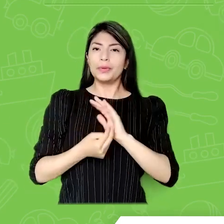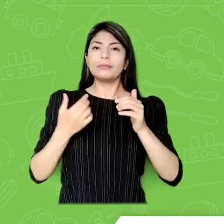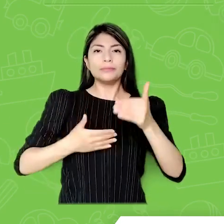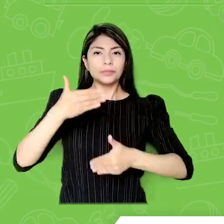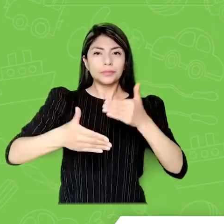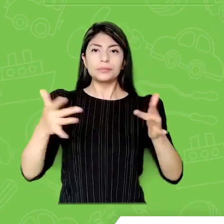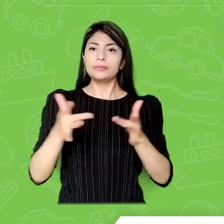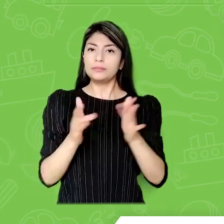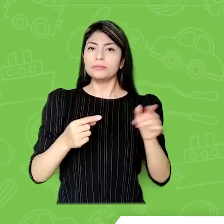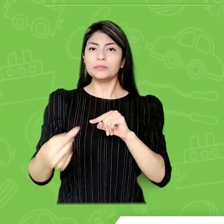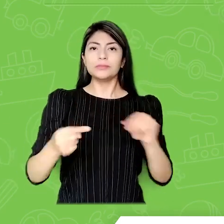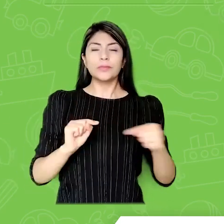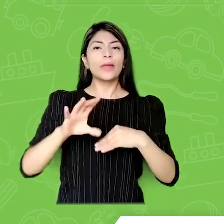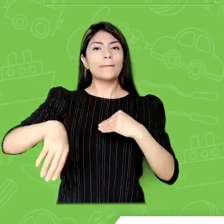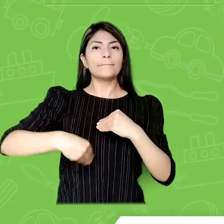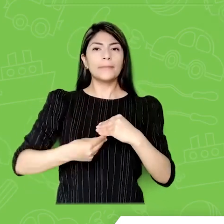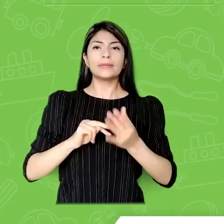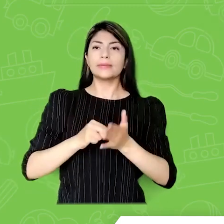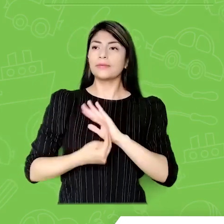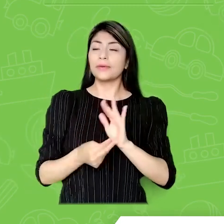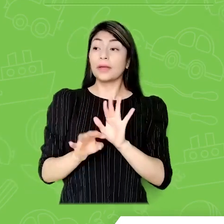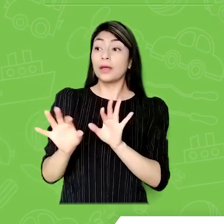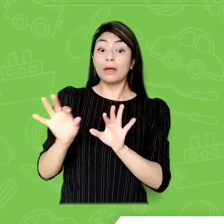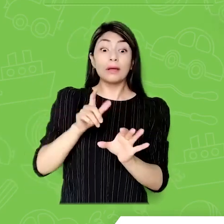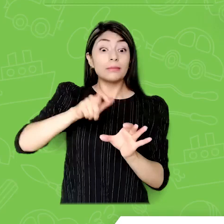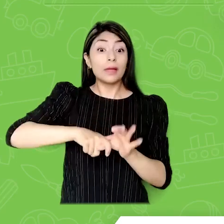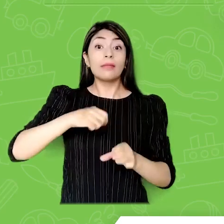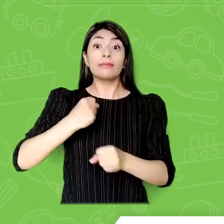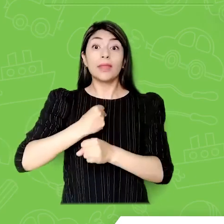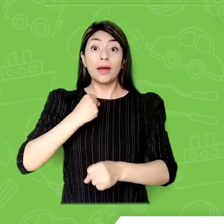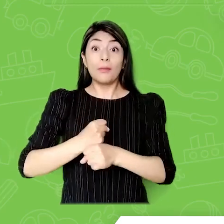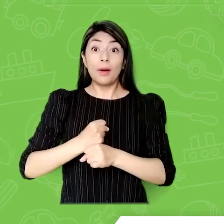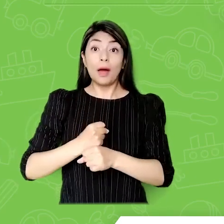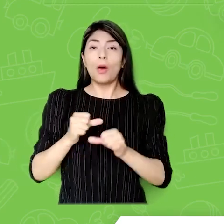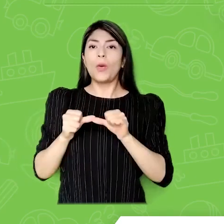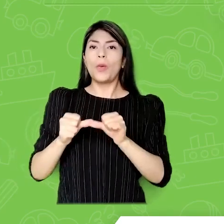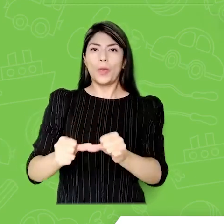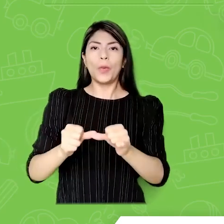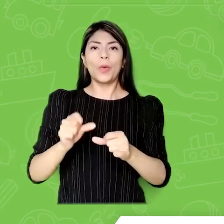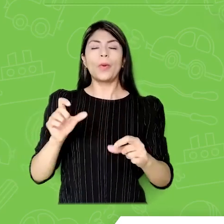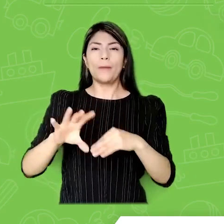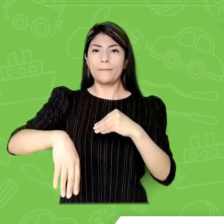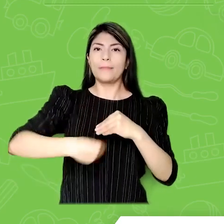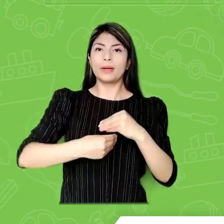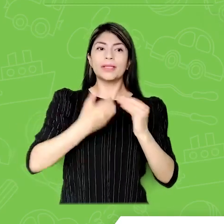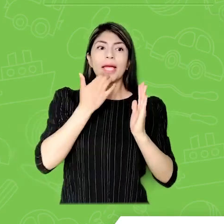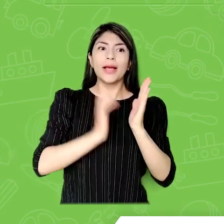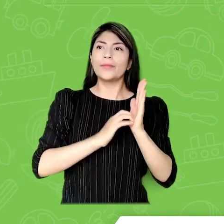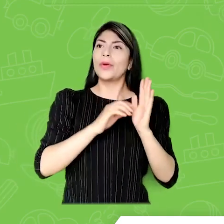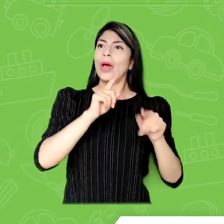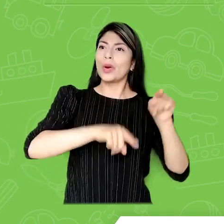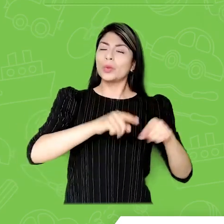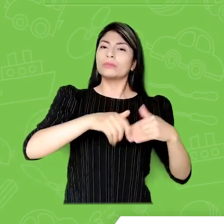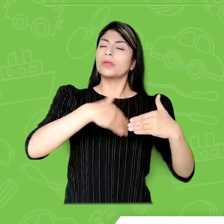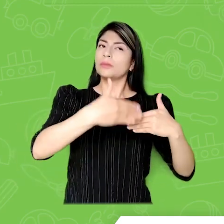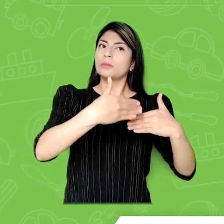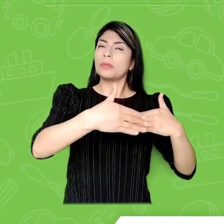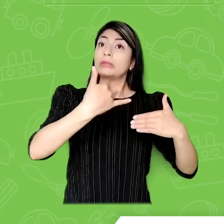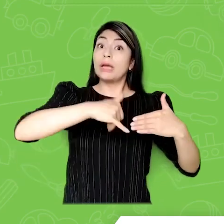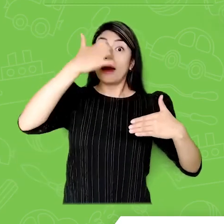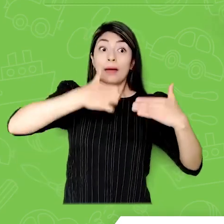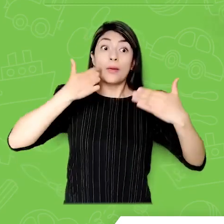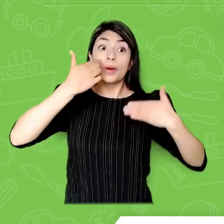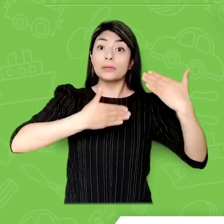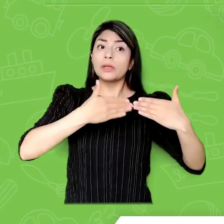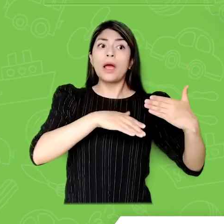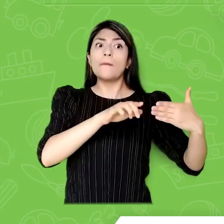el concurso, y las vacantes definitivas de cargos equivalentes no convocados, que surjan con posterioridad a la convocatoria del